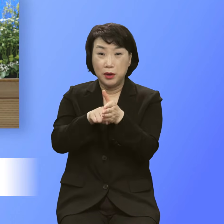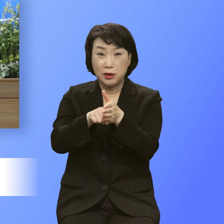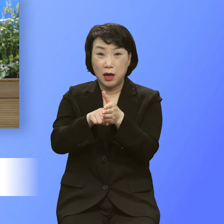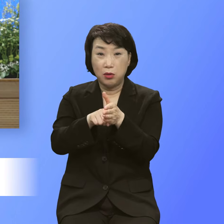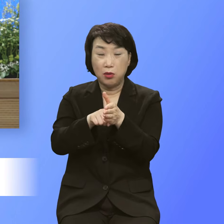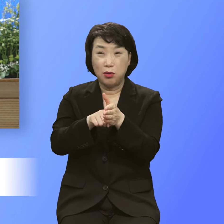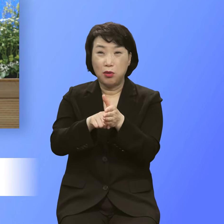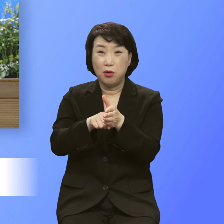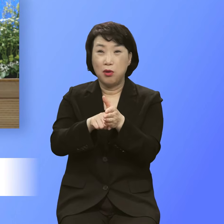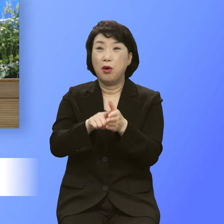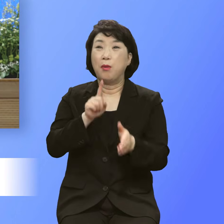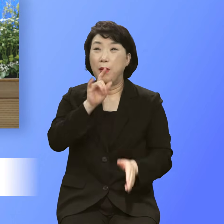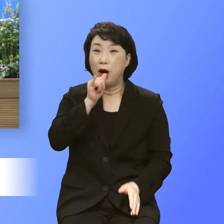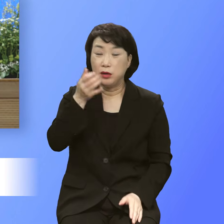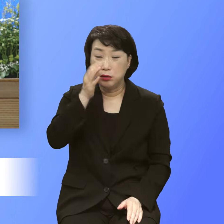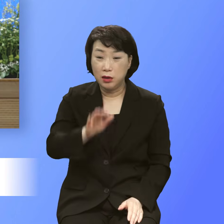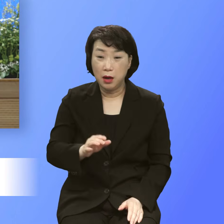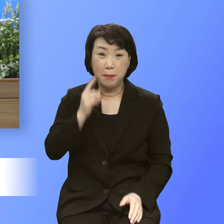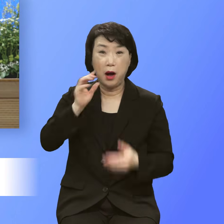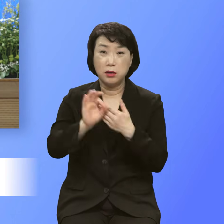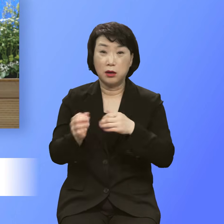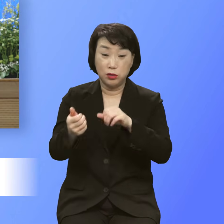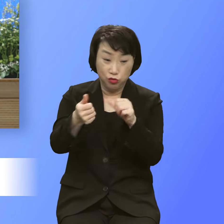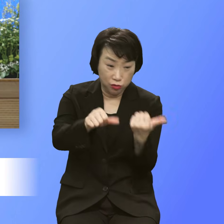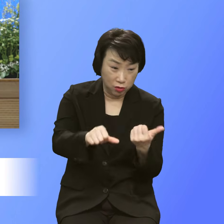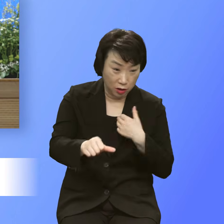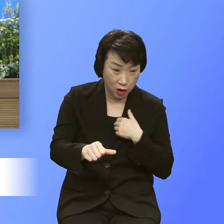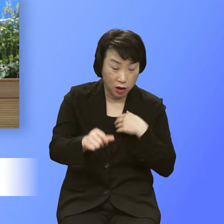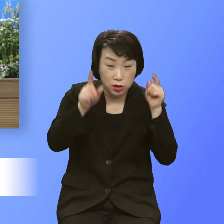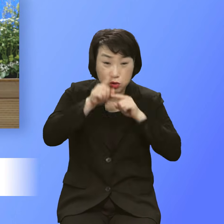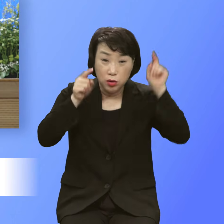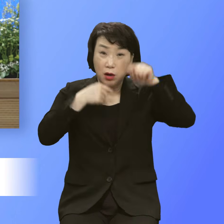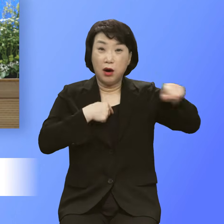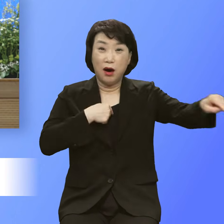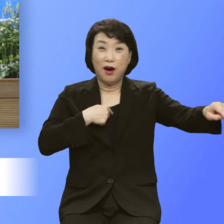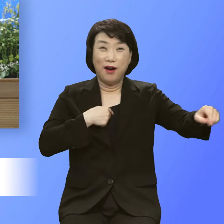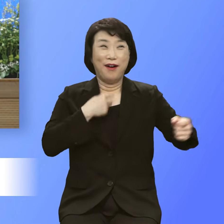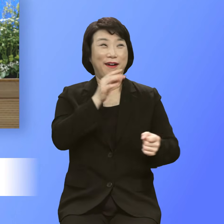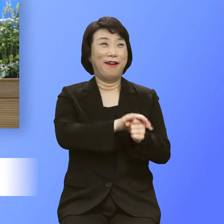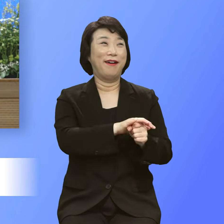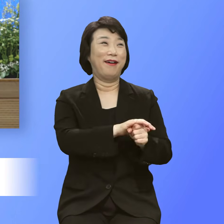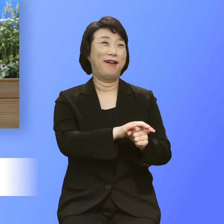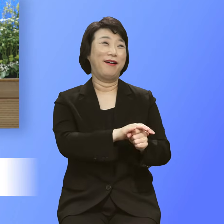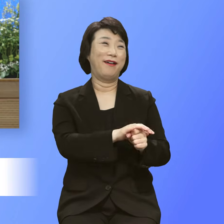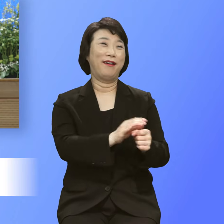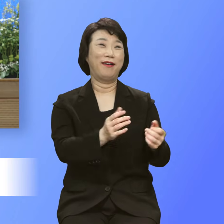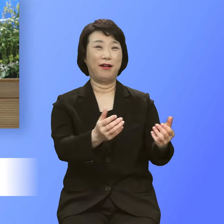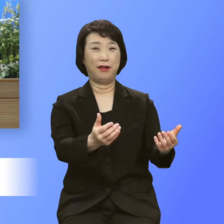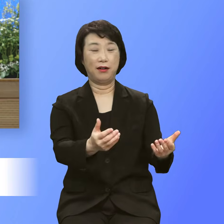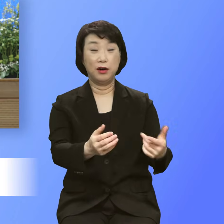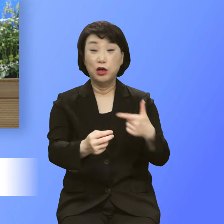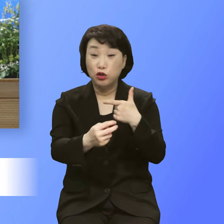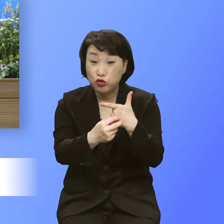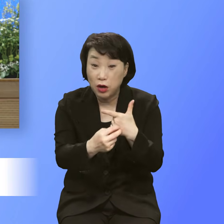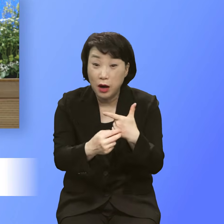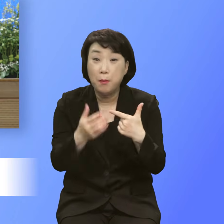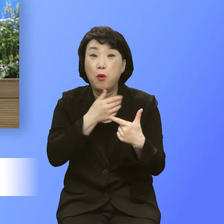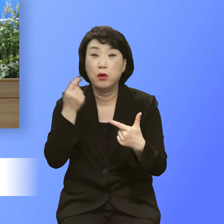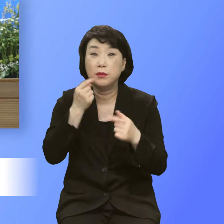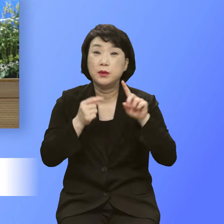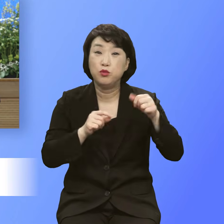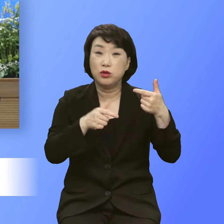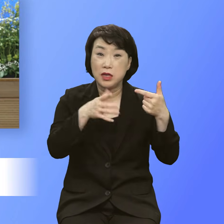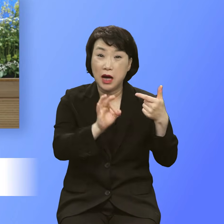믿었다고 장담했는데 만약에 죽어서 지옥 갔다면 누가복음 16장에 부자가